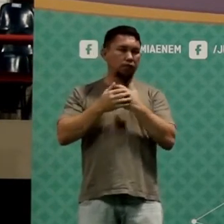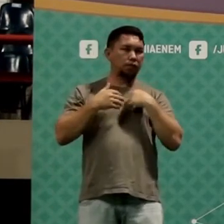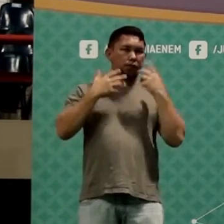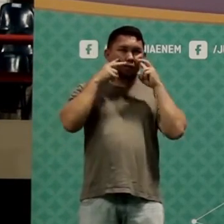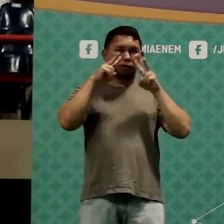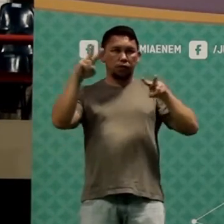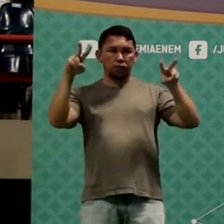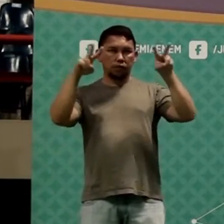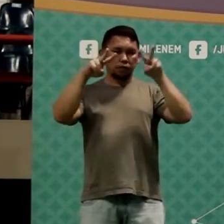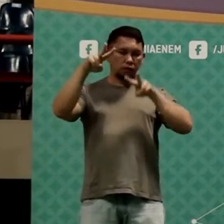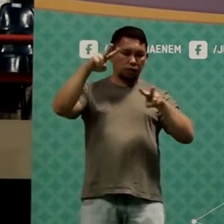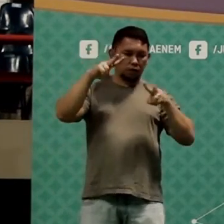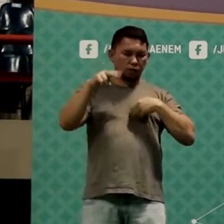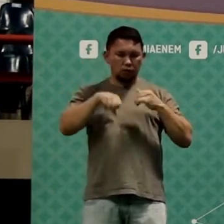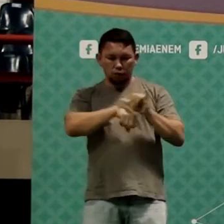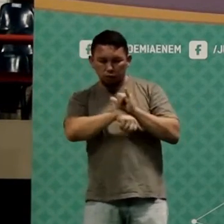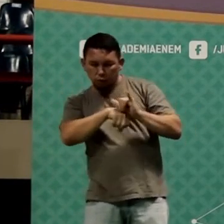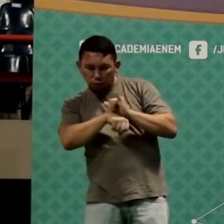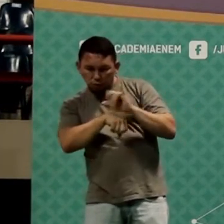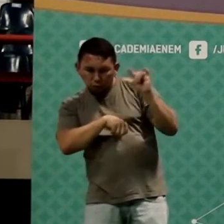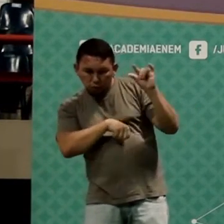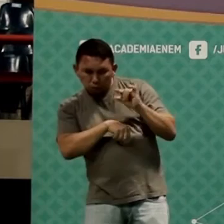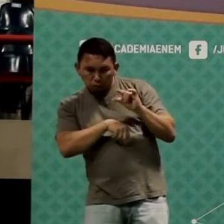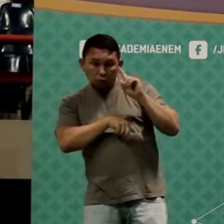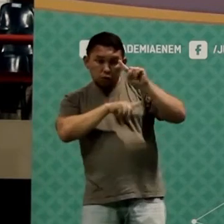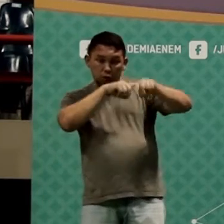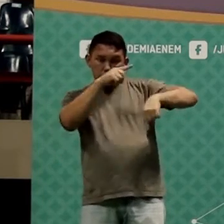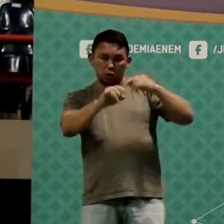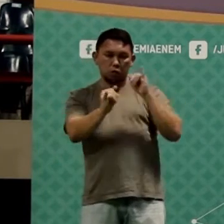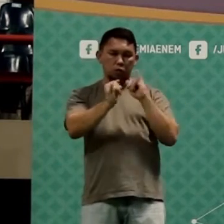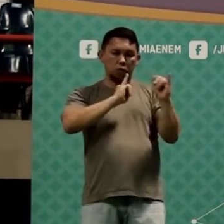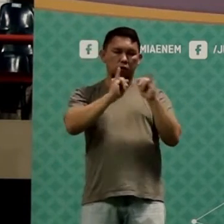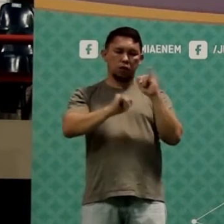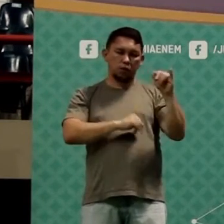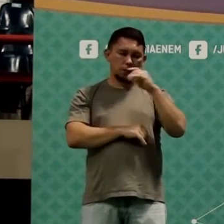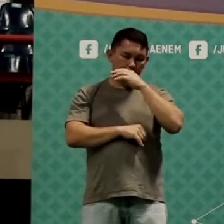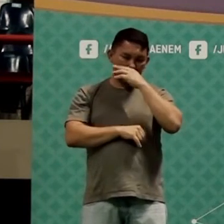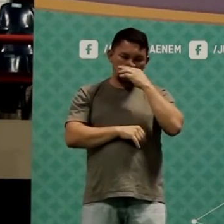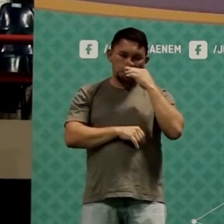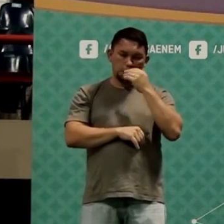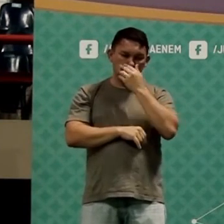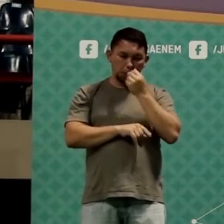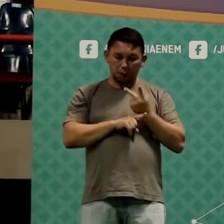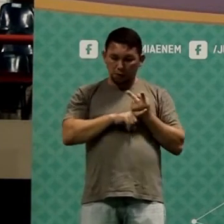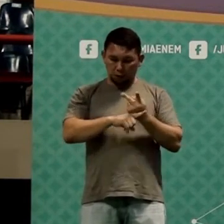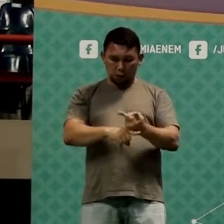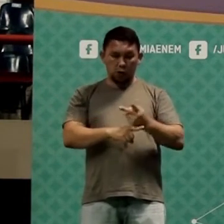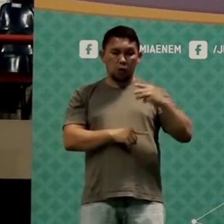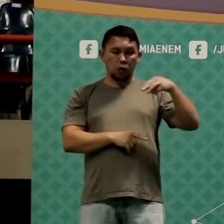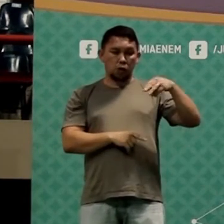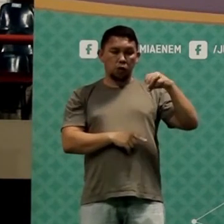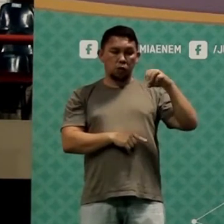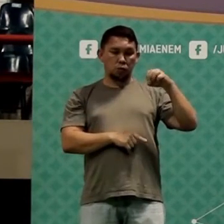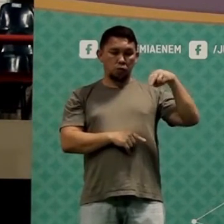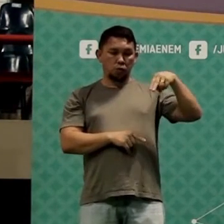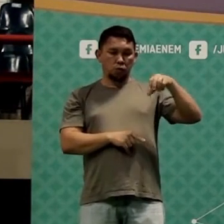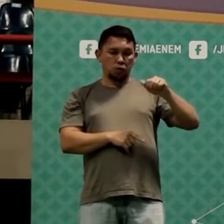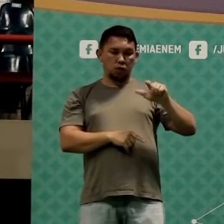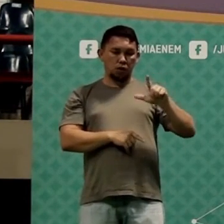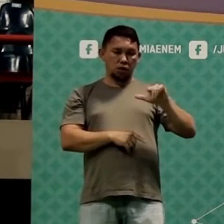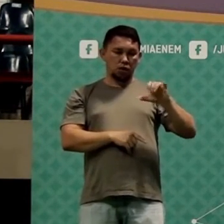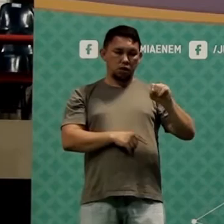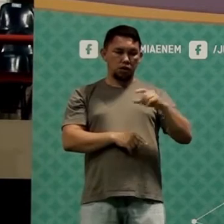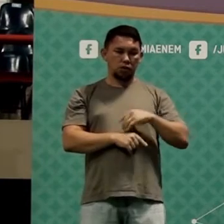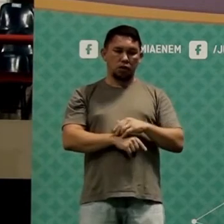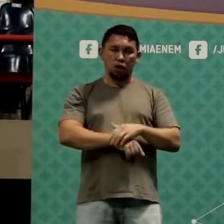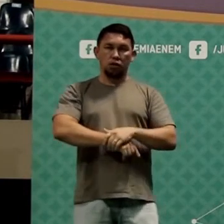ver esse pequeno detalhe. Mas bote depois na internet. Procure o quadro da Mona Lisa, que ela não está reta. Ela